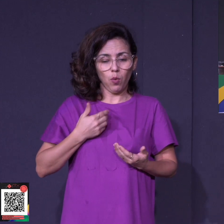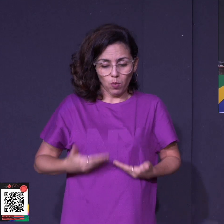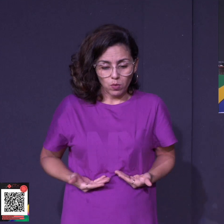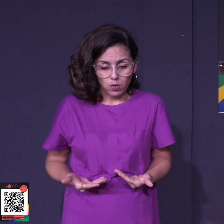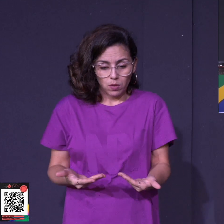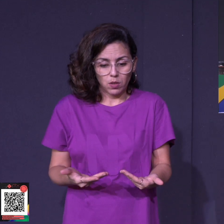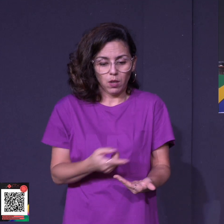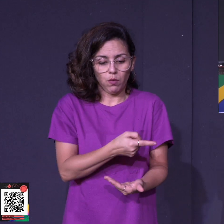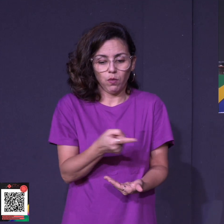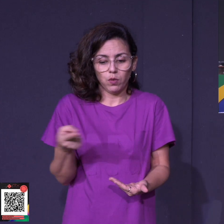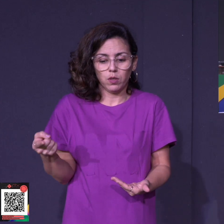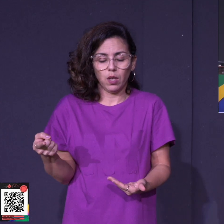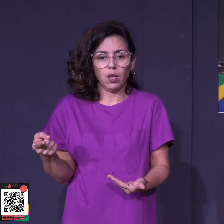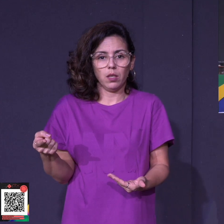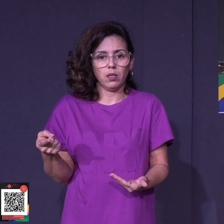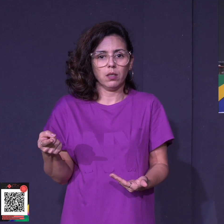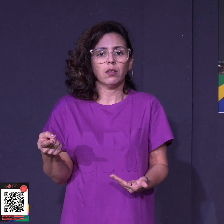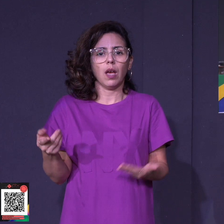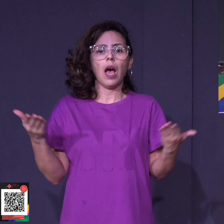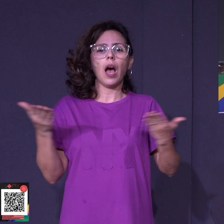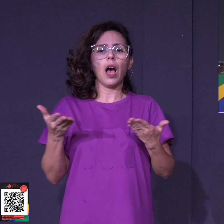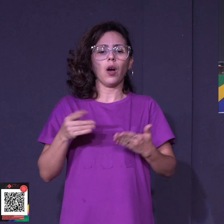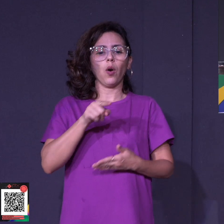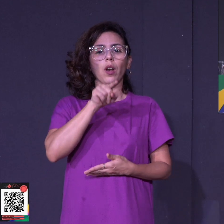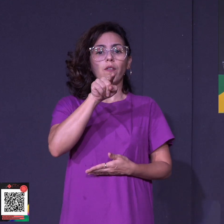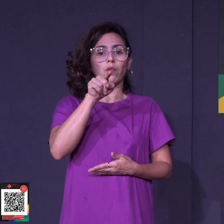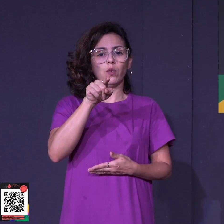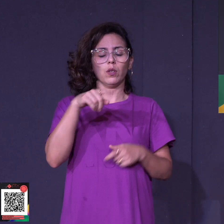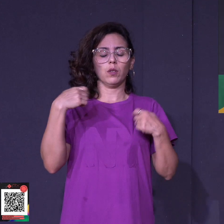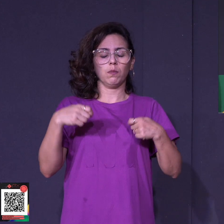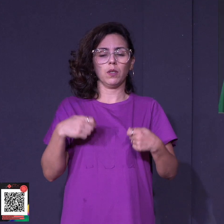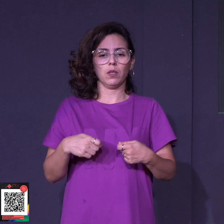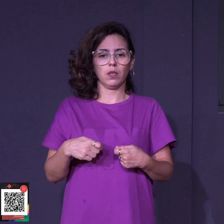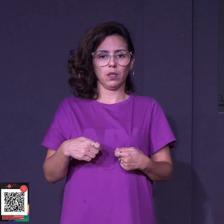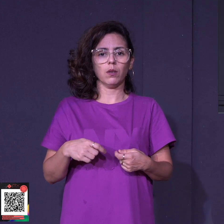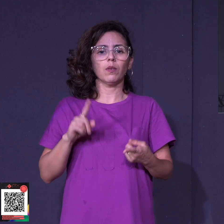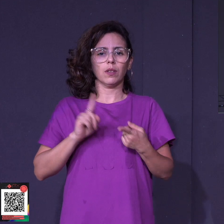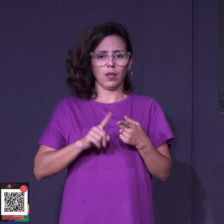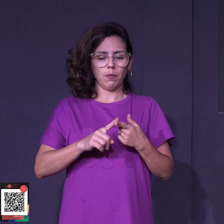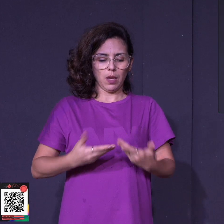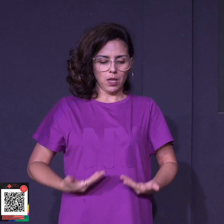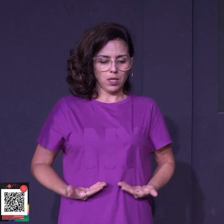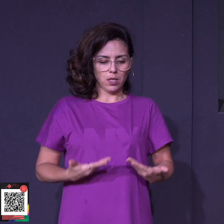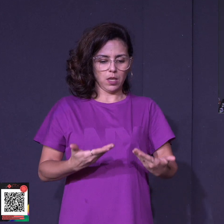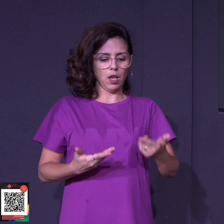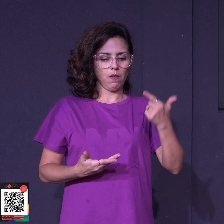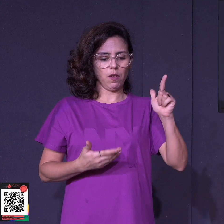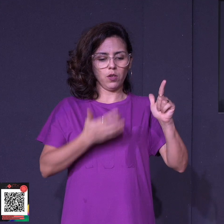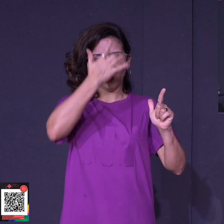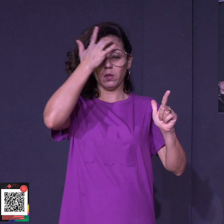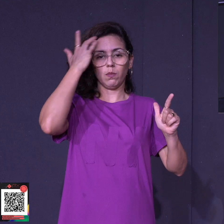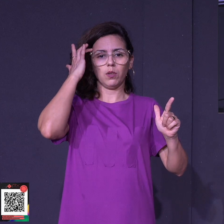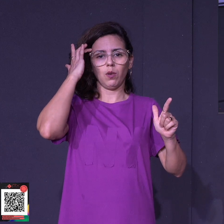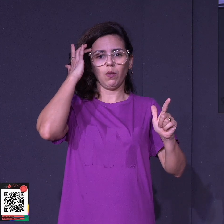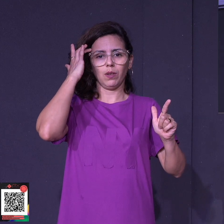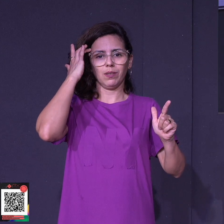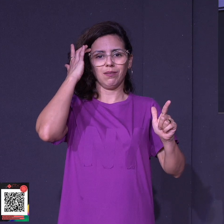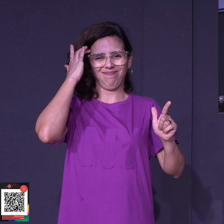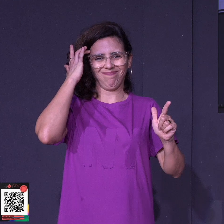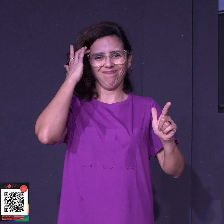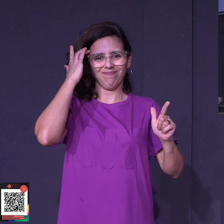Se não praticar, não adianta. Qual é a prova de amor que Jesus pede? Aquele que me ama,